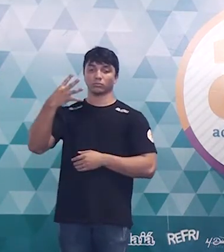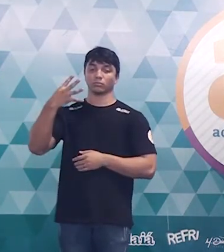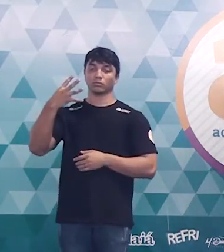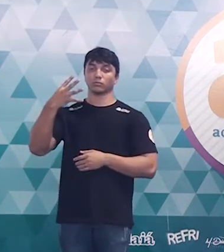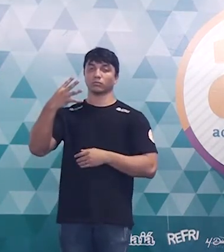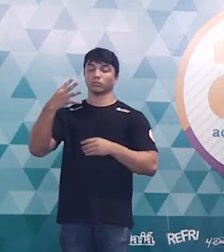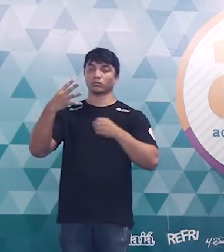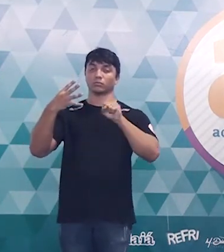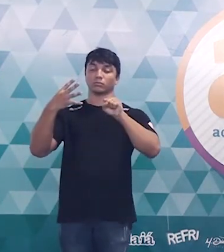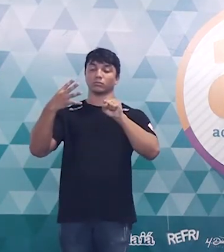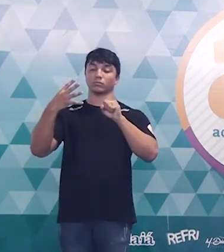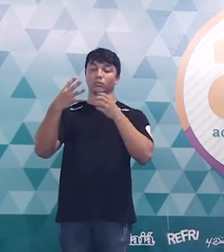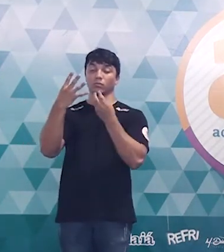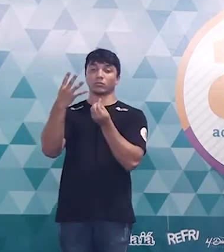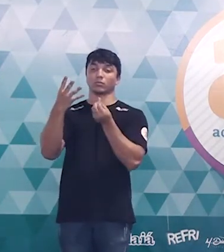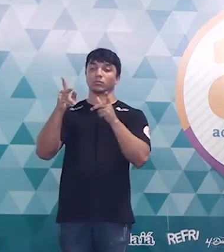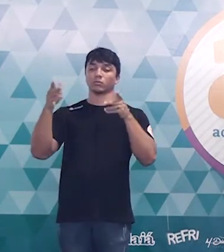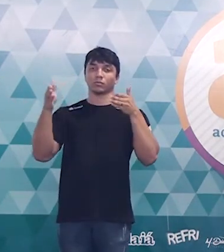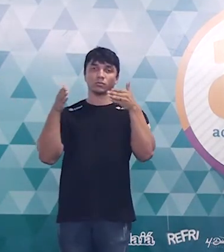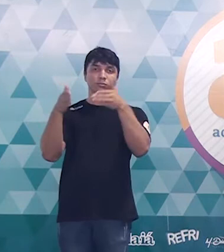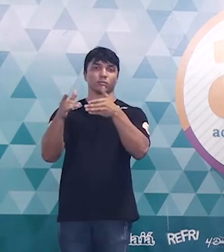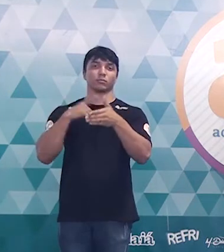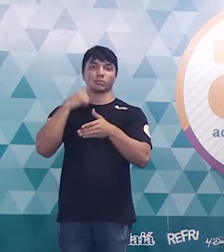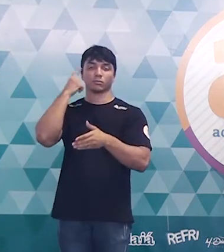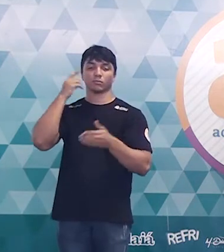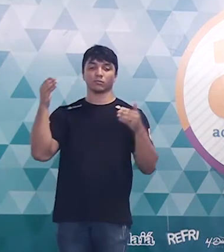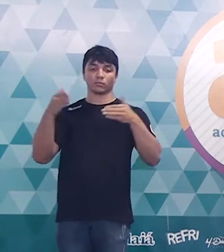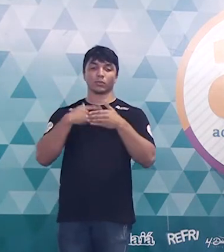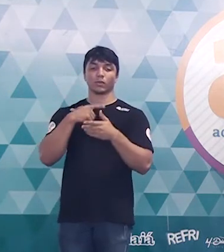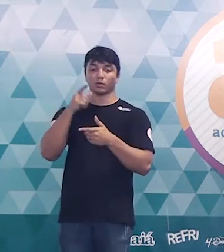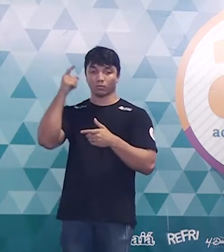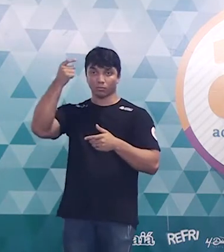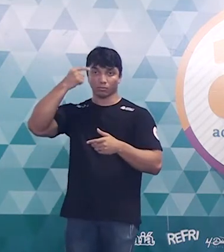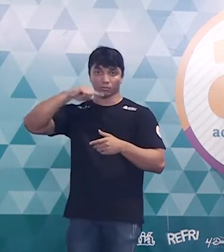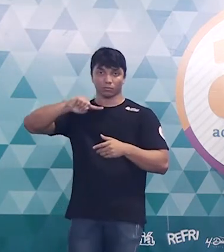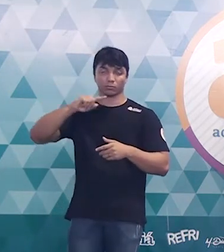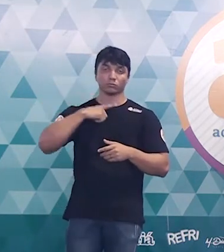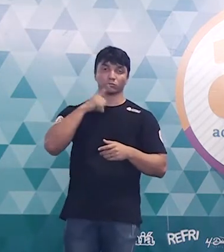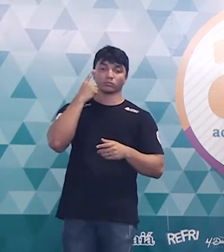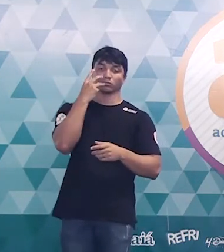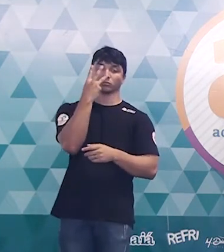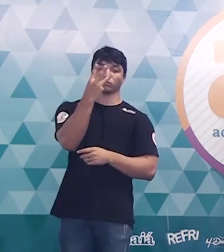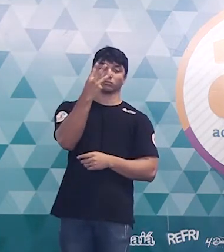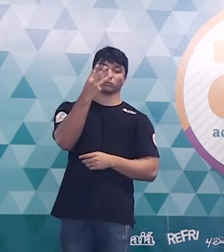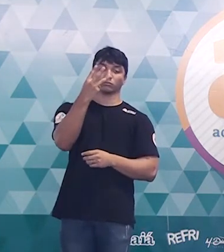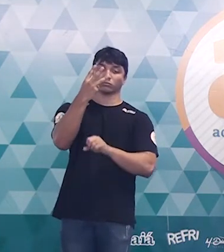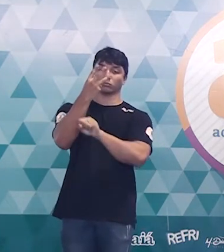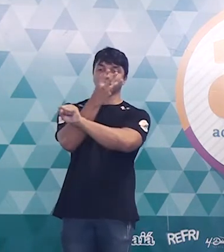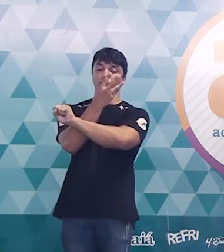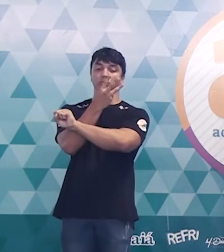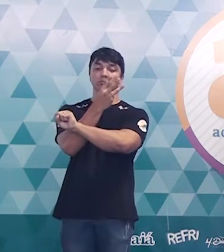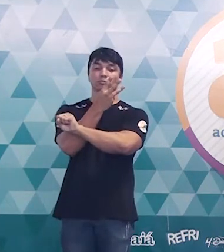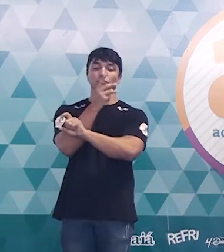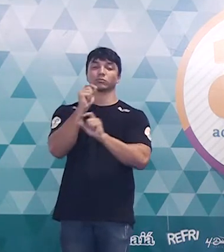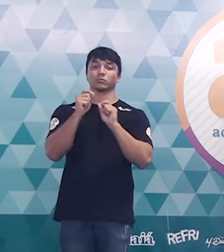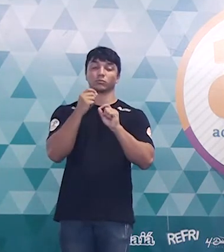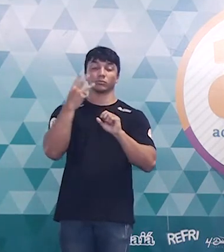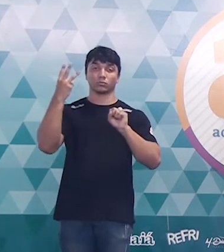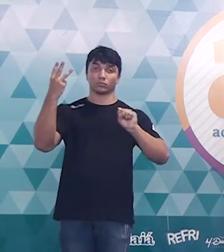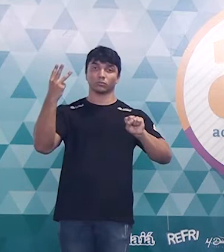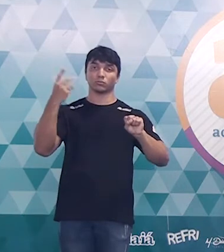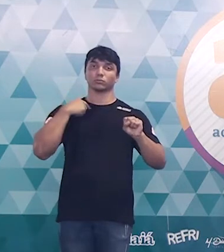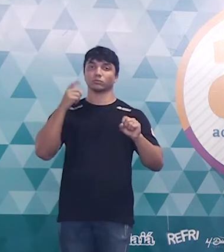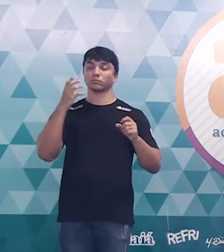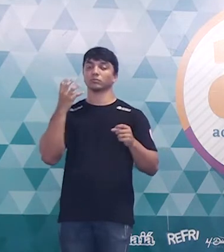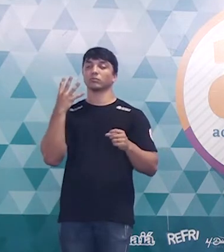o 6 estão no meio. Voltando a olhar para a fração embaixo. O 3 e o 8, extremidades.